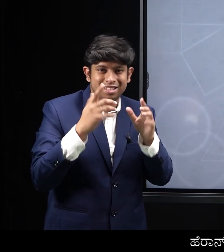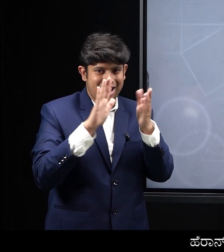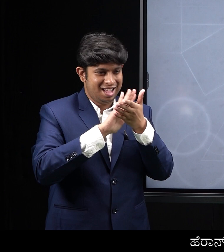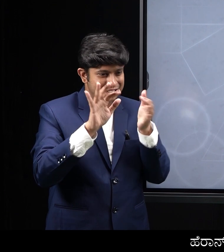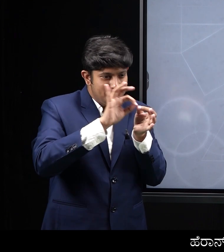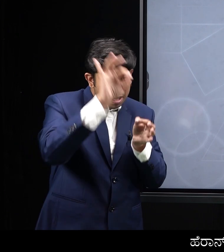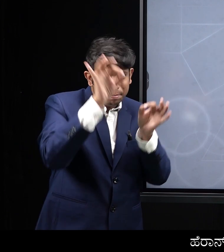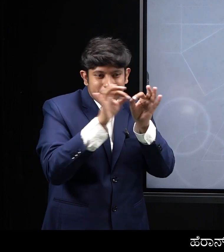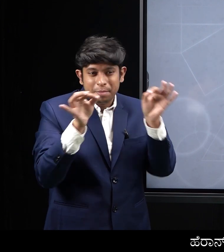ಪ್ರದೇಶ.